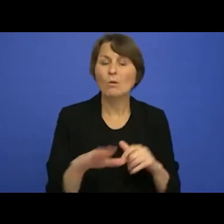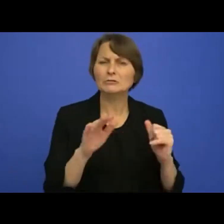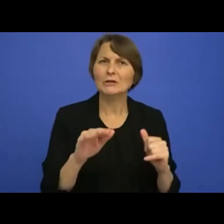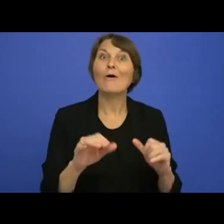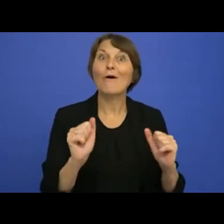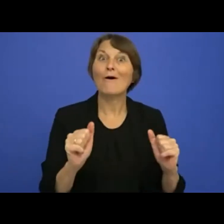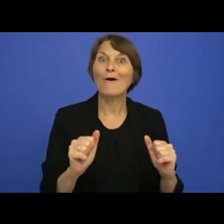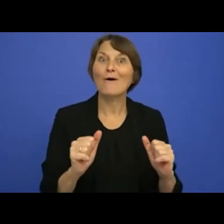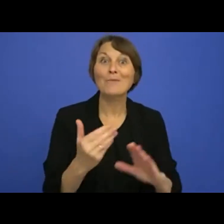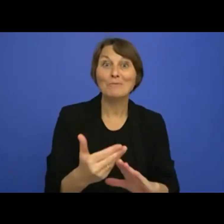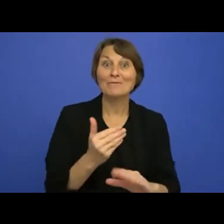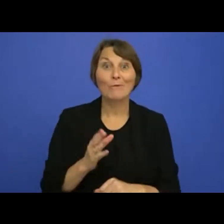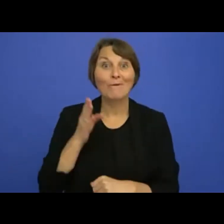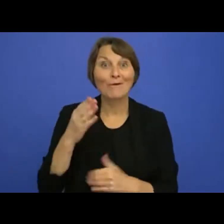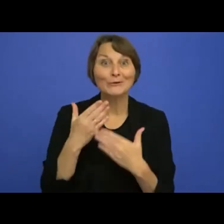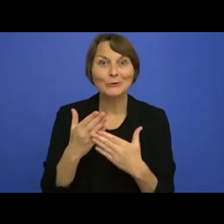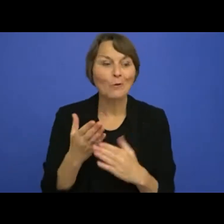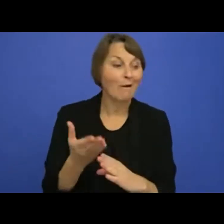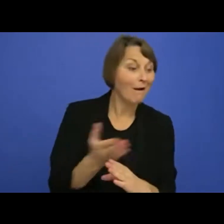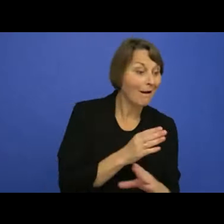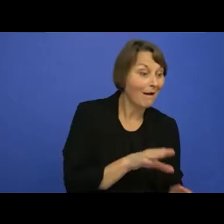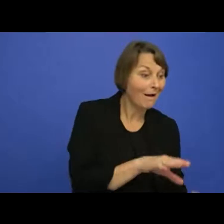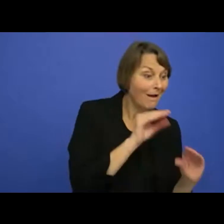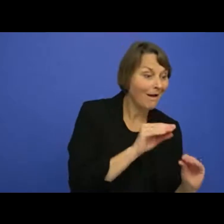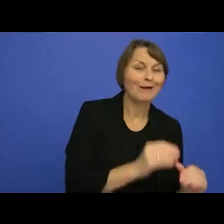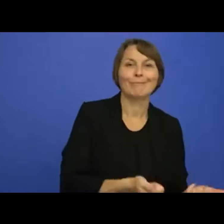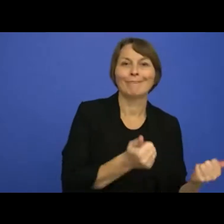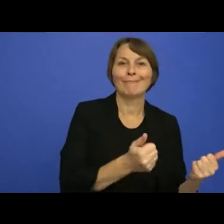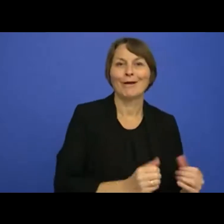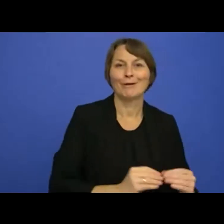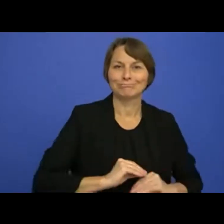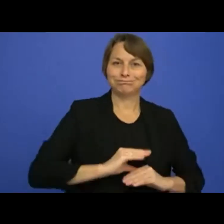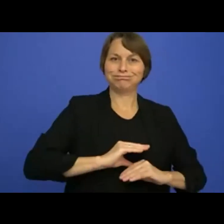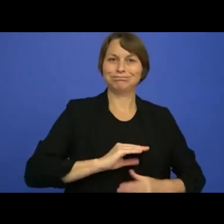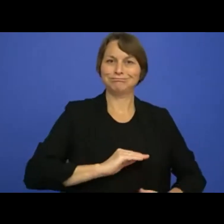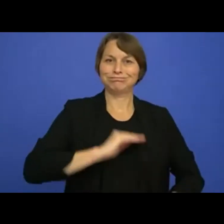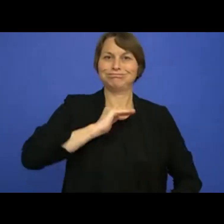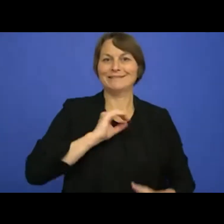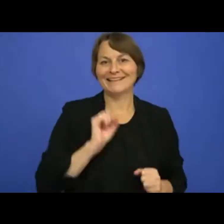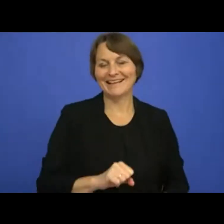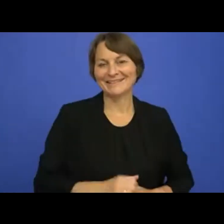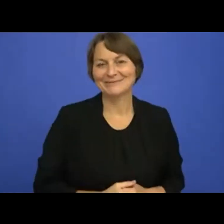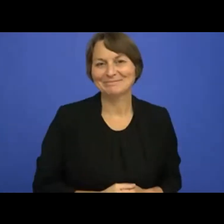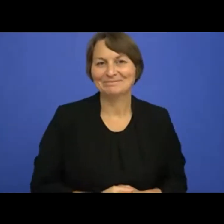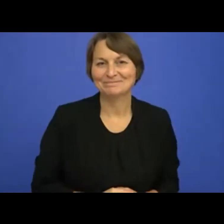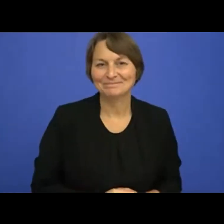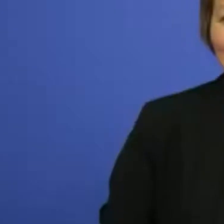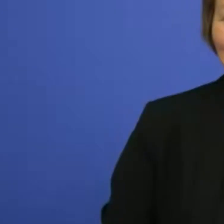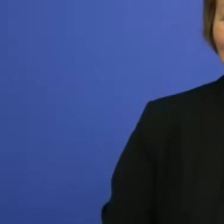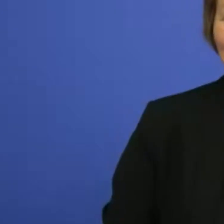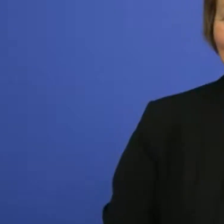bénéficier de cette éducation de la petite enfance de qualité.